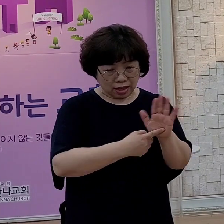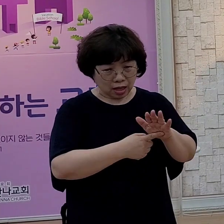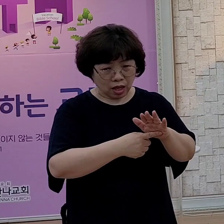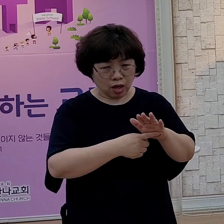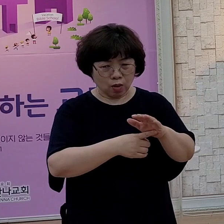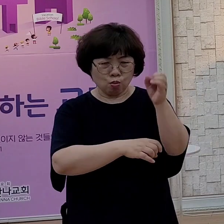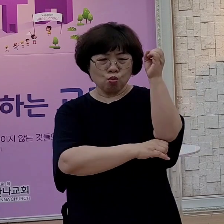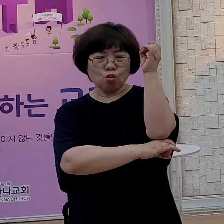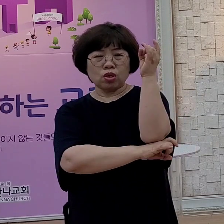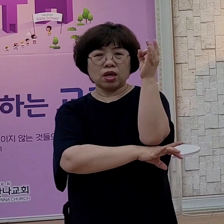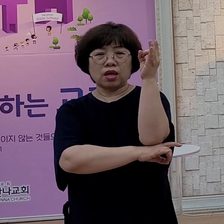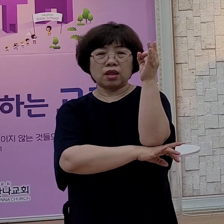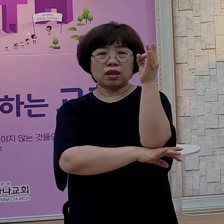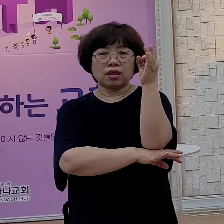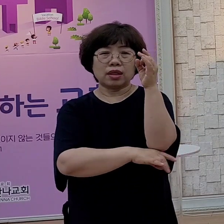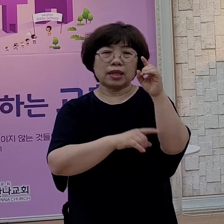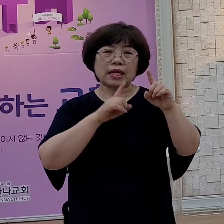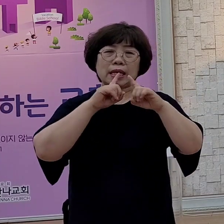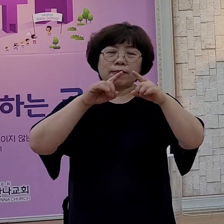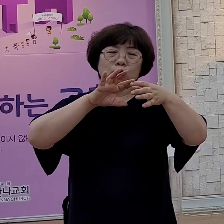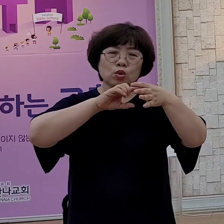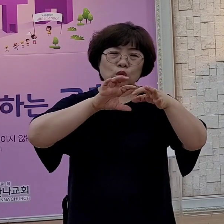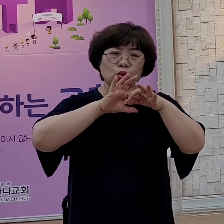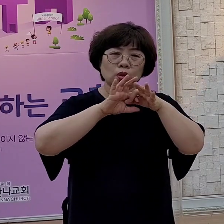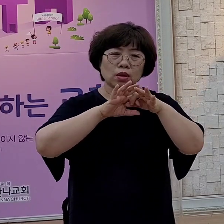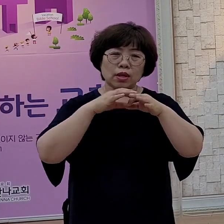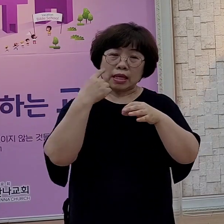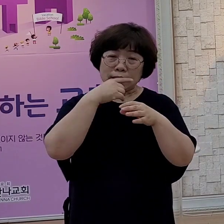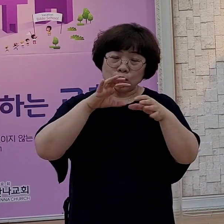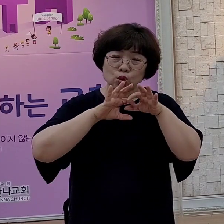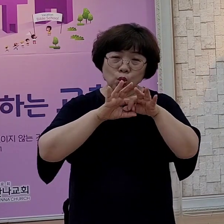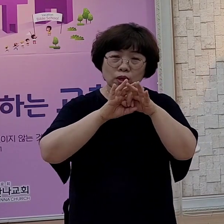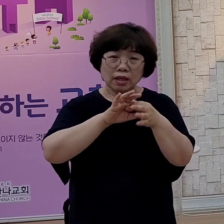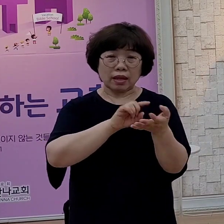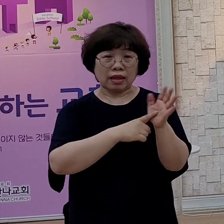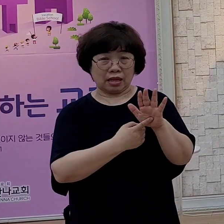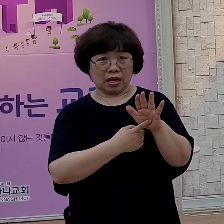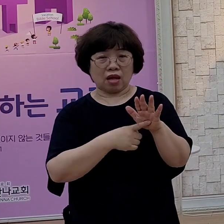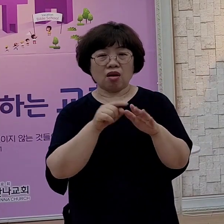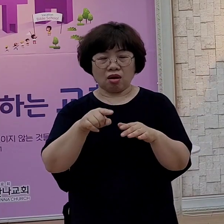본질이 결국 입에서 말로 다 나오게 돼 있단 말이야. 이게 내 본질이란 말이야.